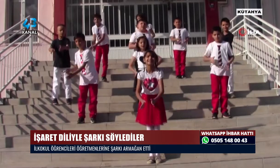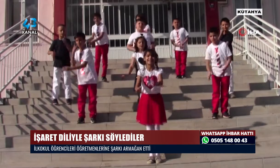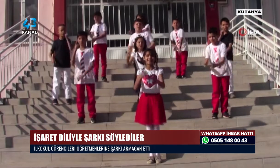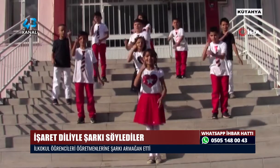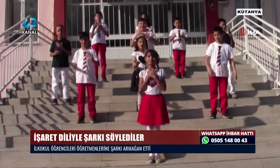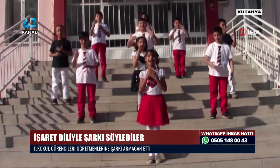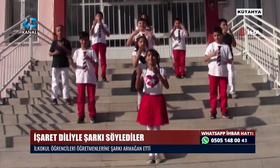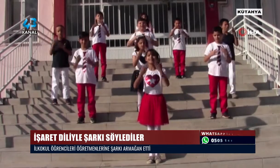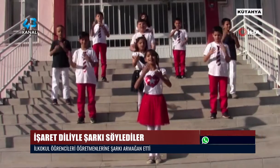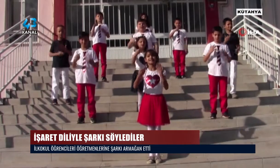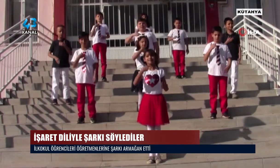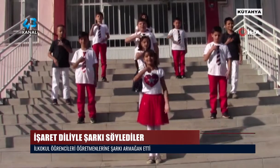etti.